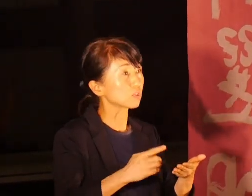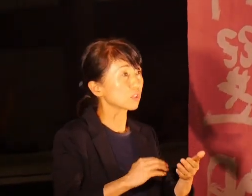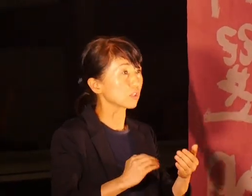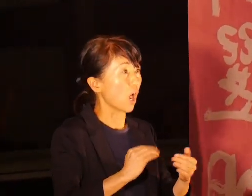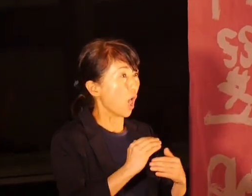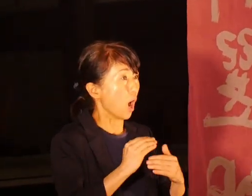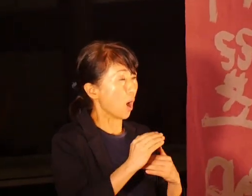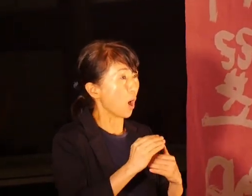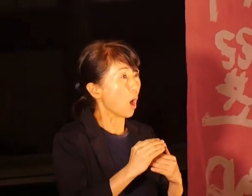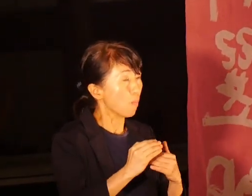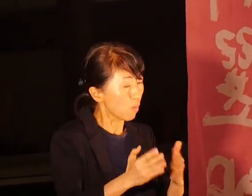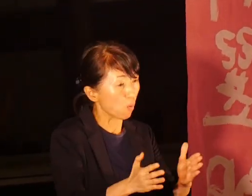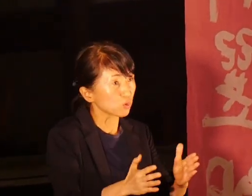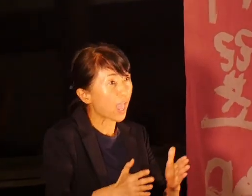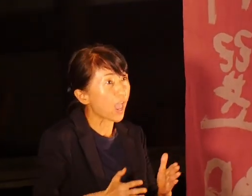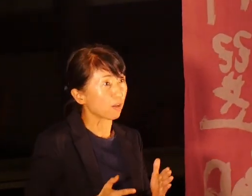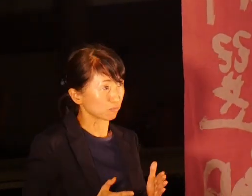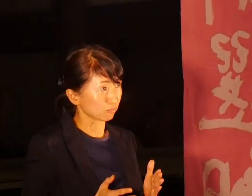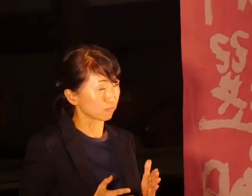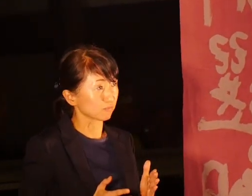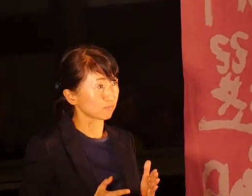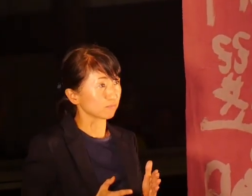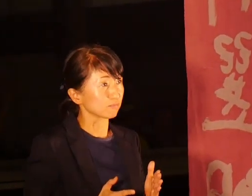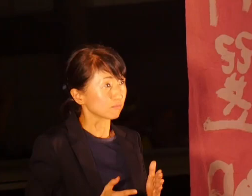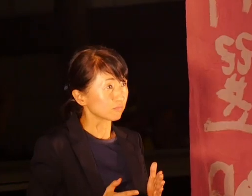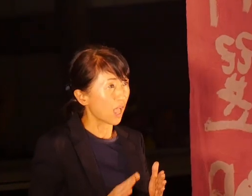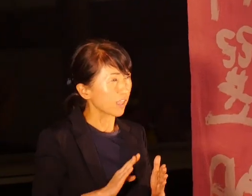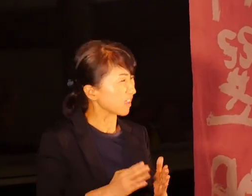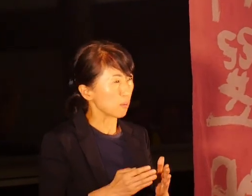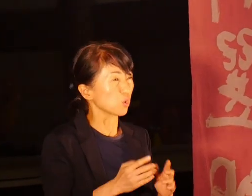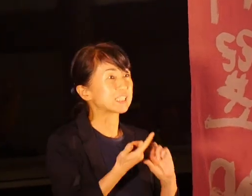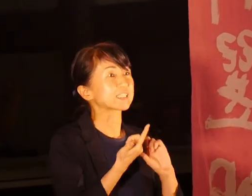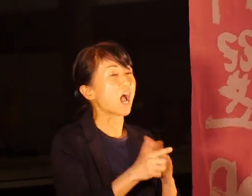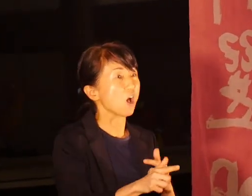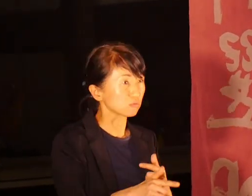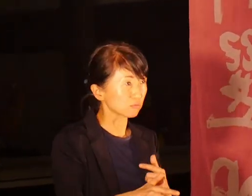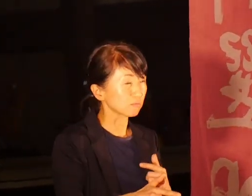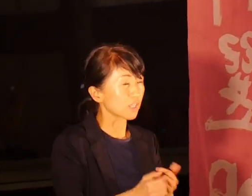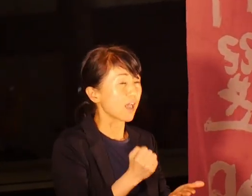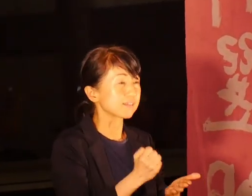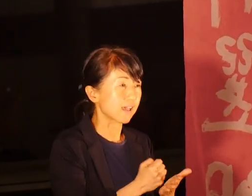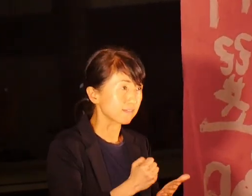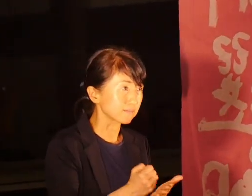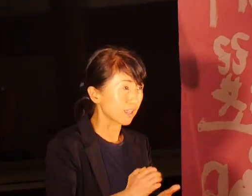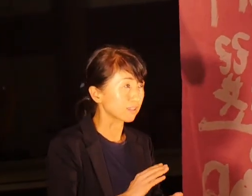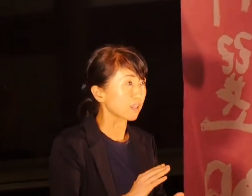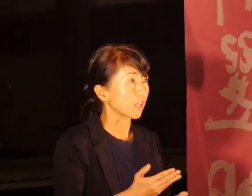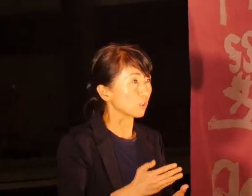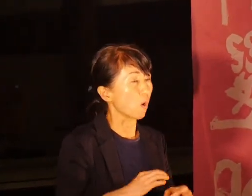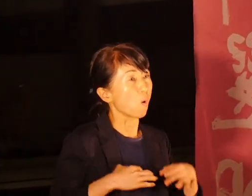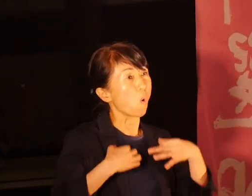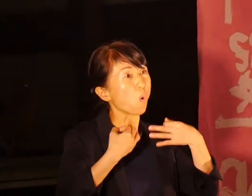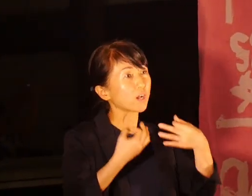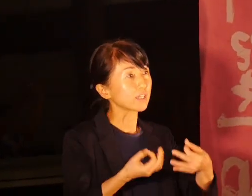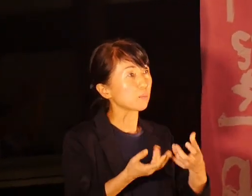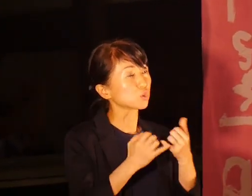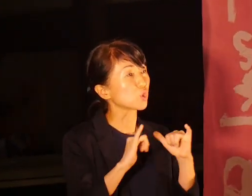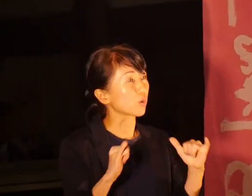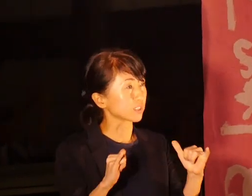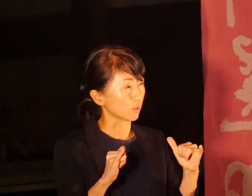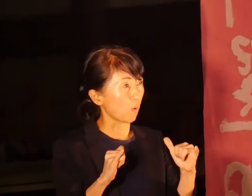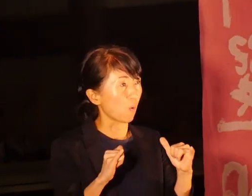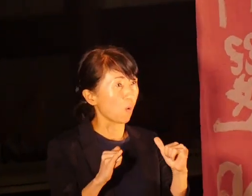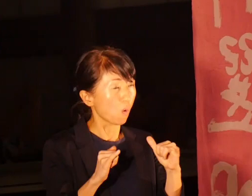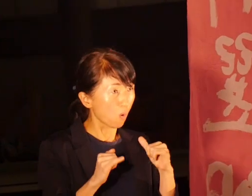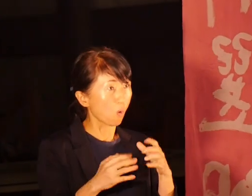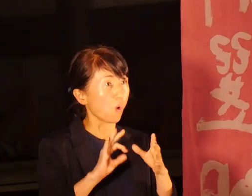万歩譲ろうと思います。でもそうじゃない。残念ながら金持ちに対して大減税